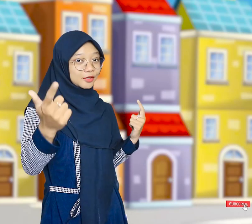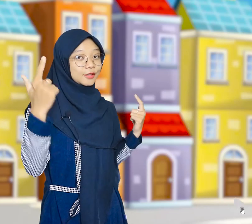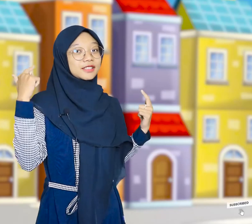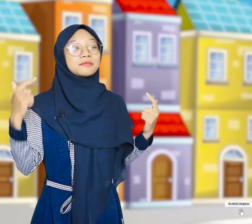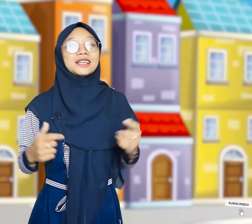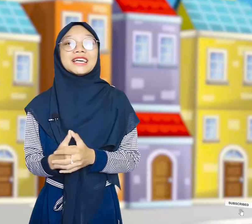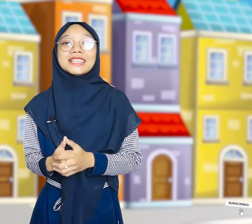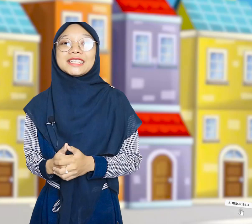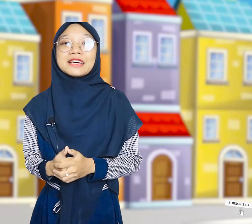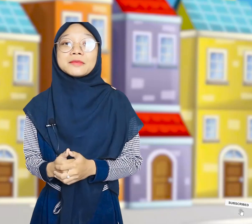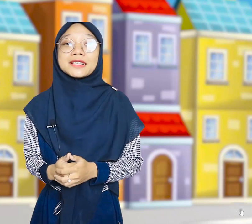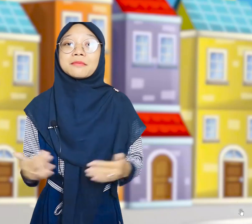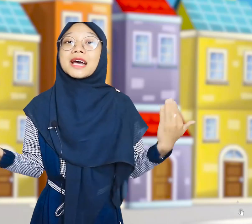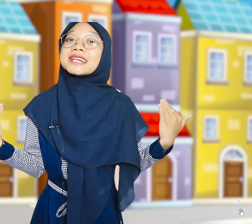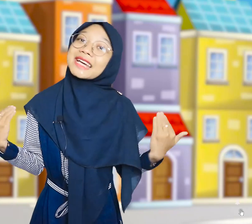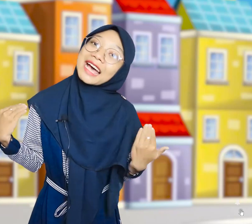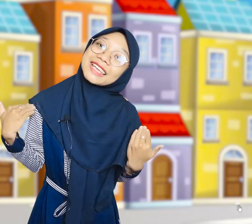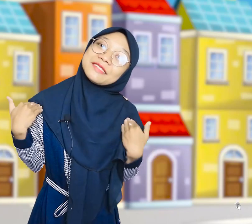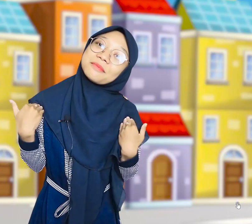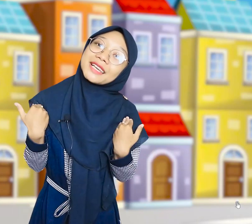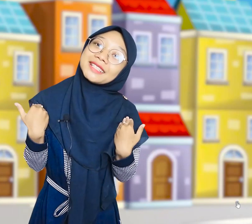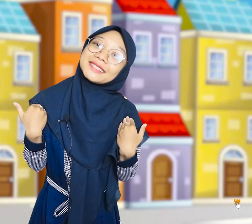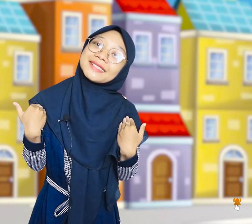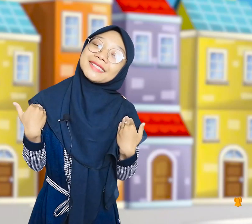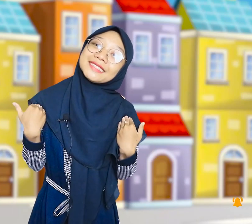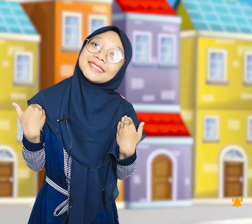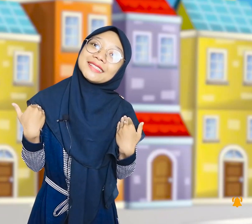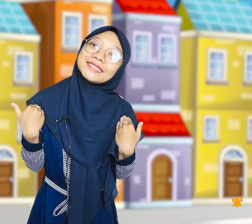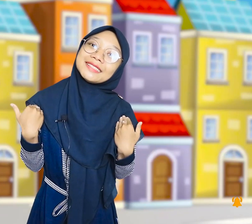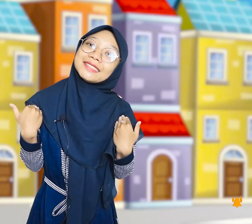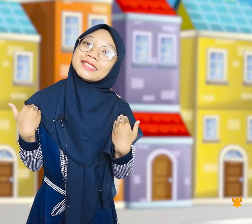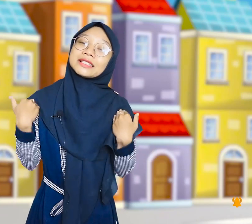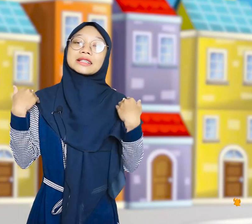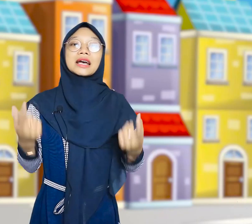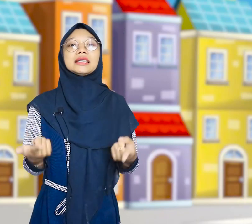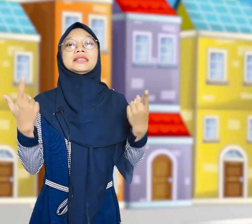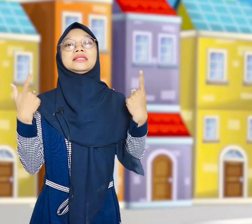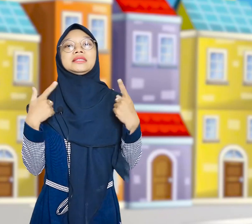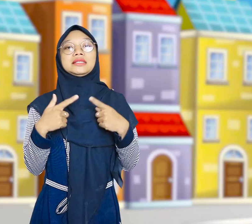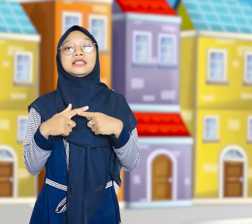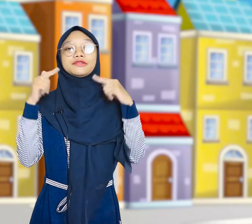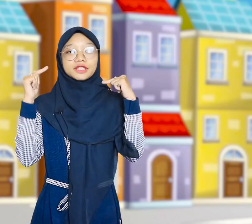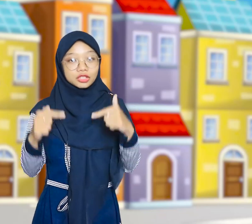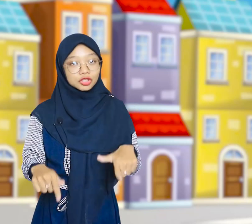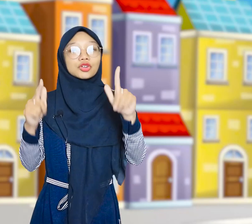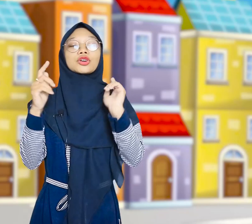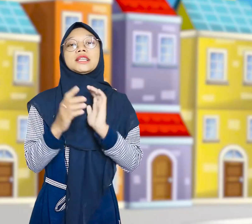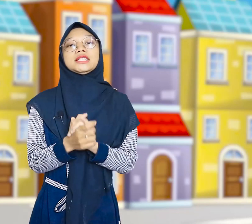betul. Kembali lagi kita bersama Kak Imai di sini. Kali ini, di video kali